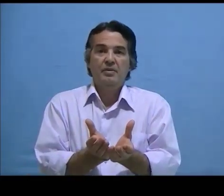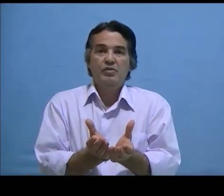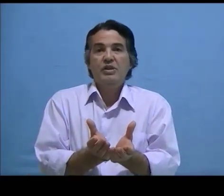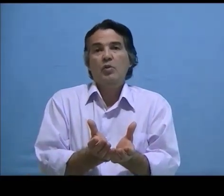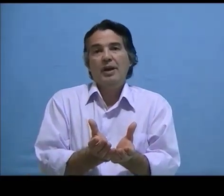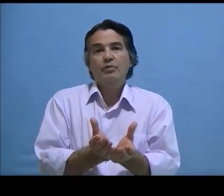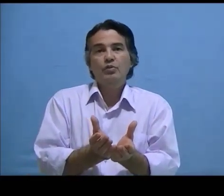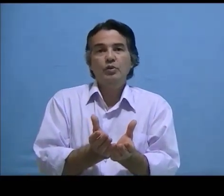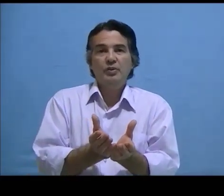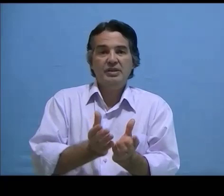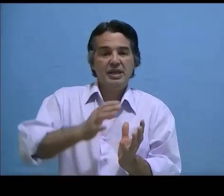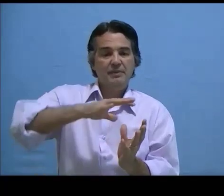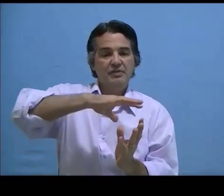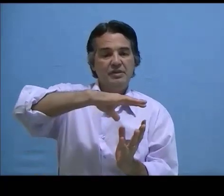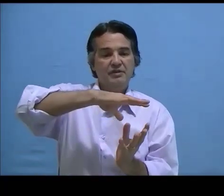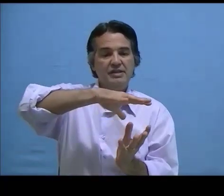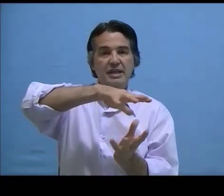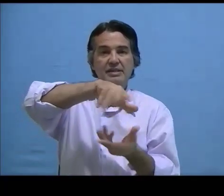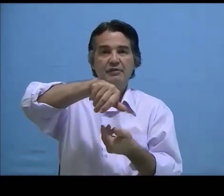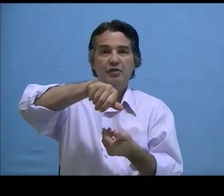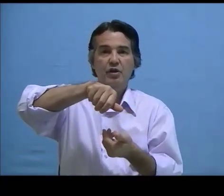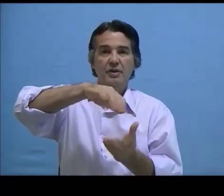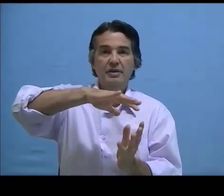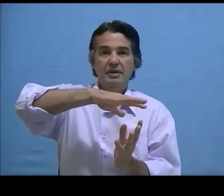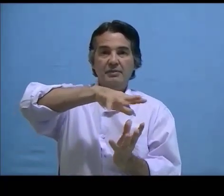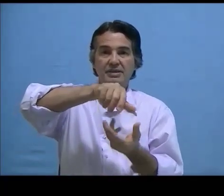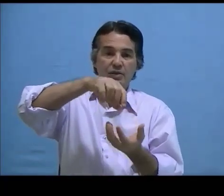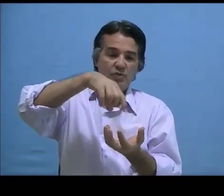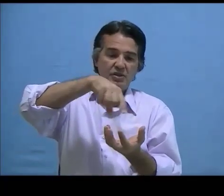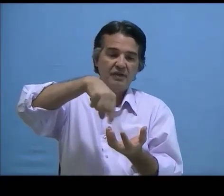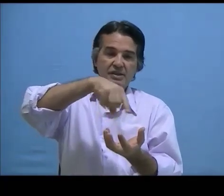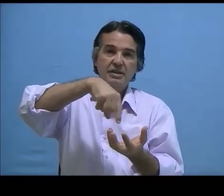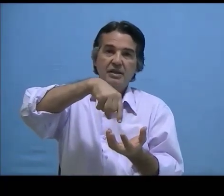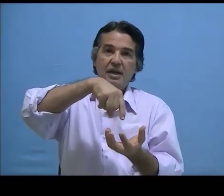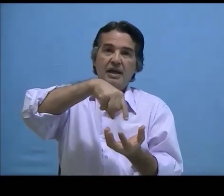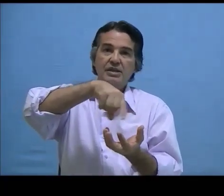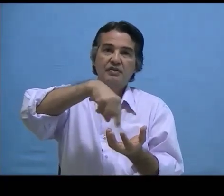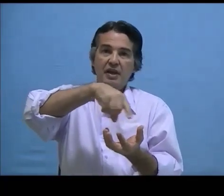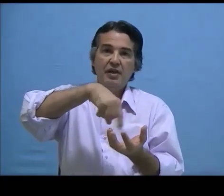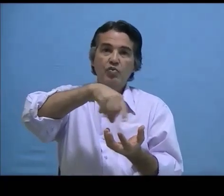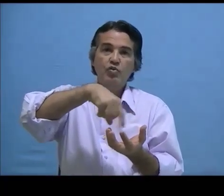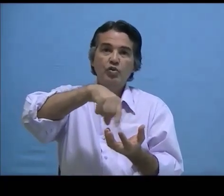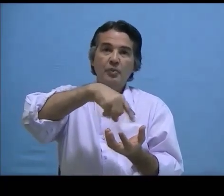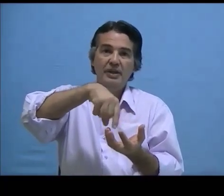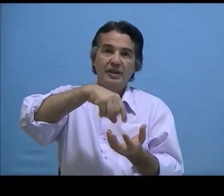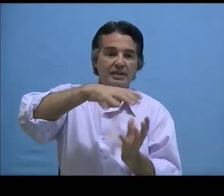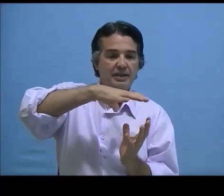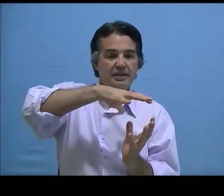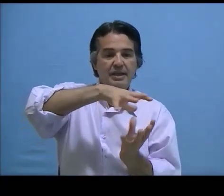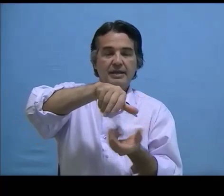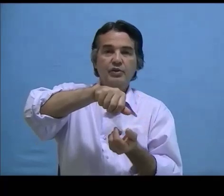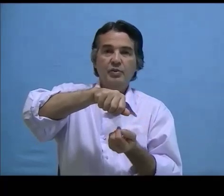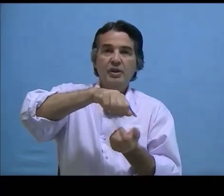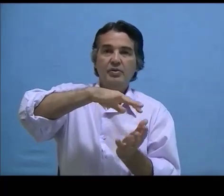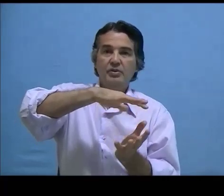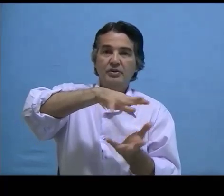O sinal para mundo, por exemplo, você faz dessa forma. Mas é como se tivesse a esfera, o mundo, o planeta, aqui no meio.